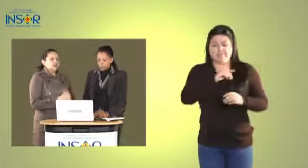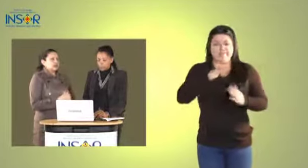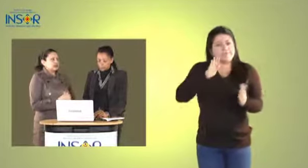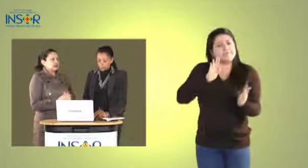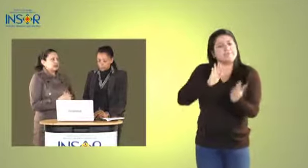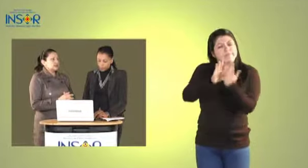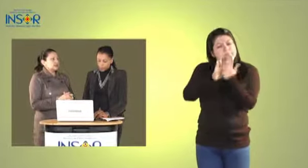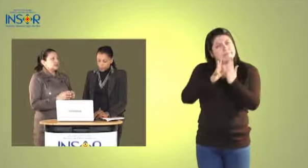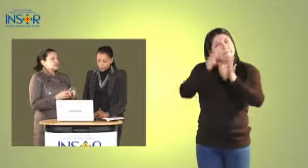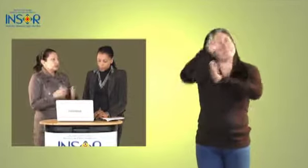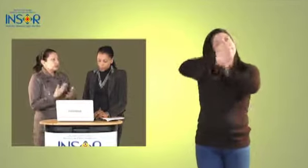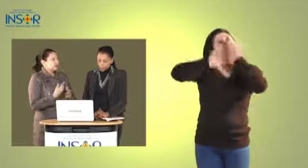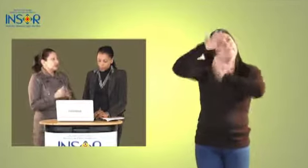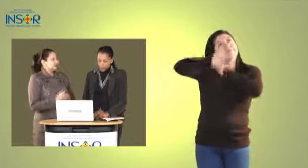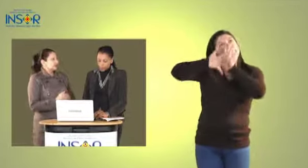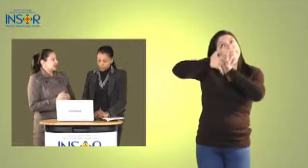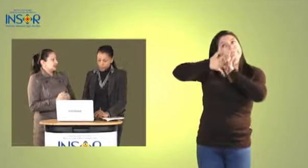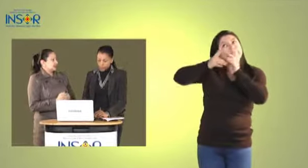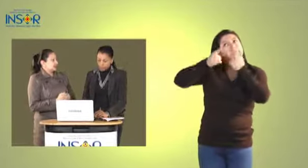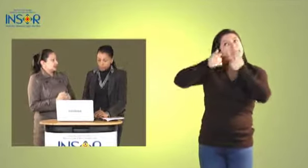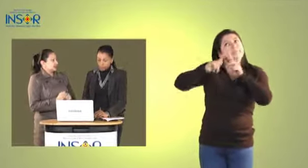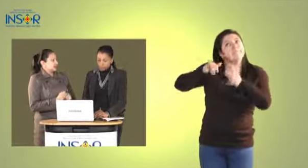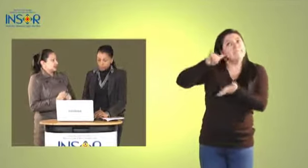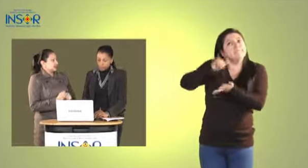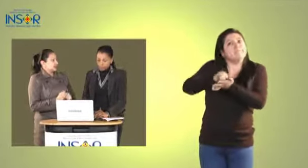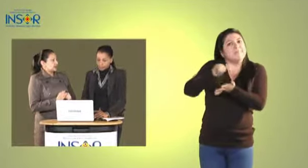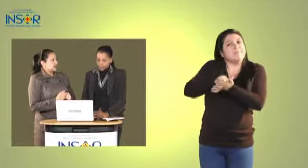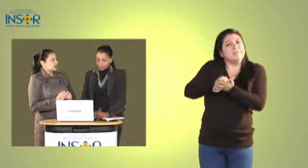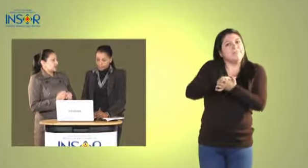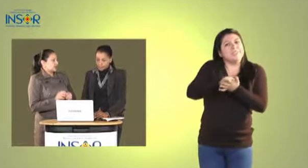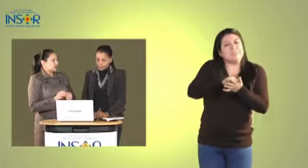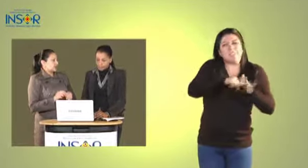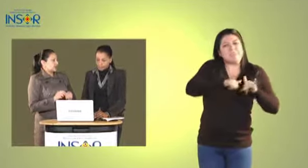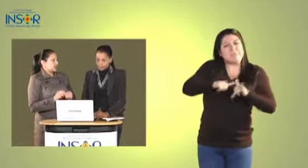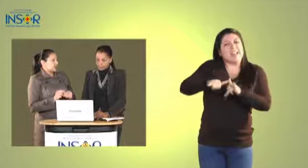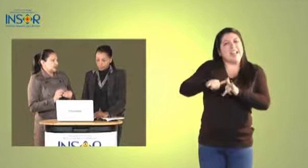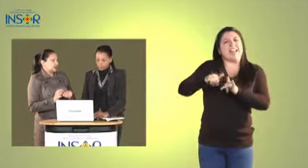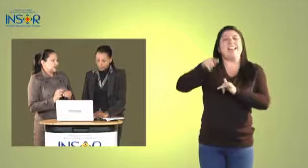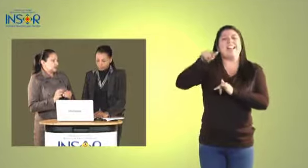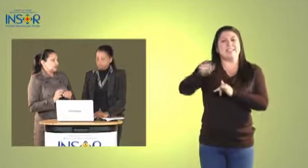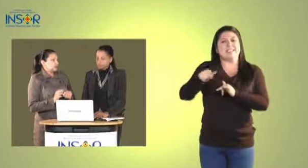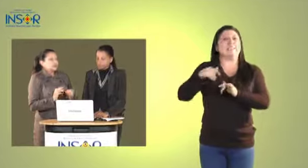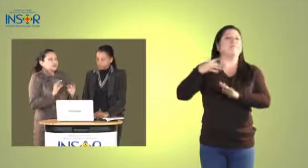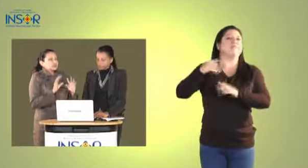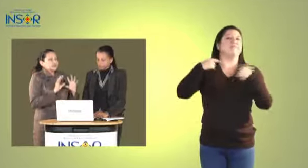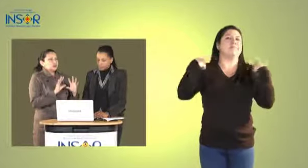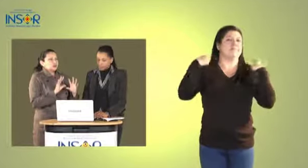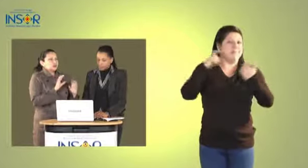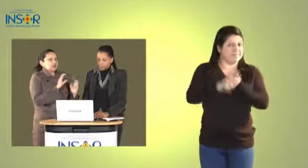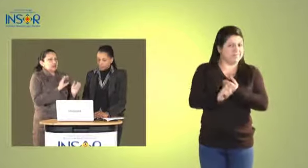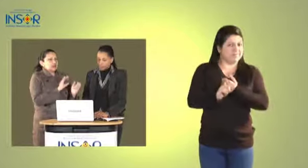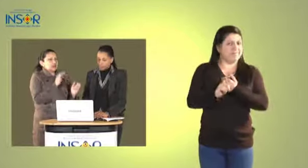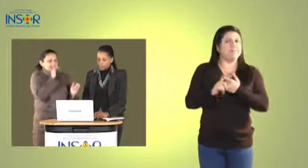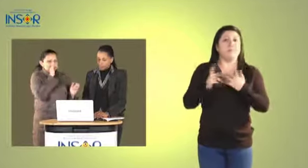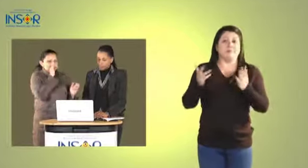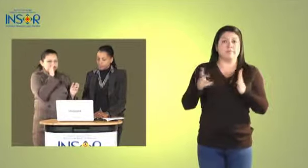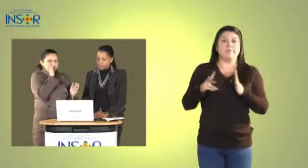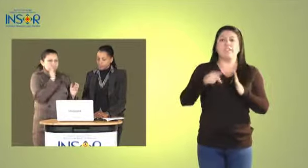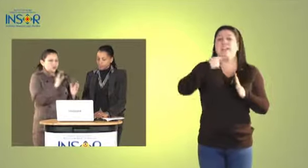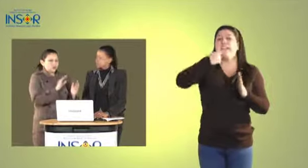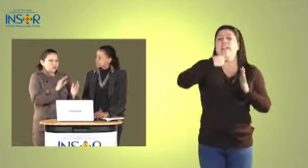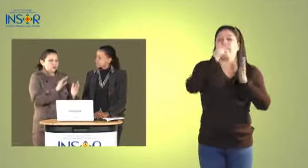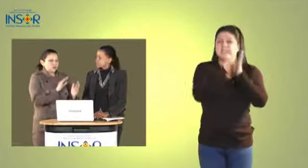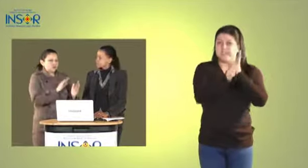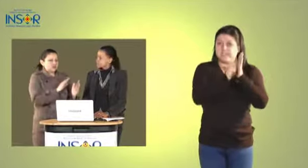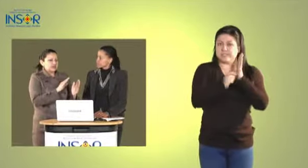a la lengua de señas, pero también empiezan a tener acercamiento a la lengua escrita, algunos elementos de la lengua escrita. Entonces, en este